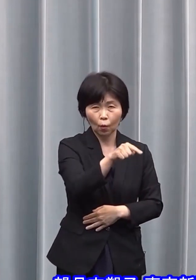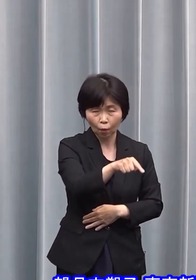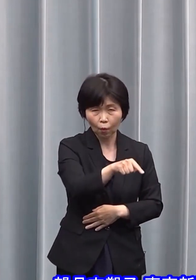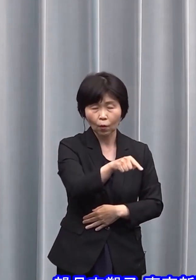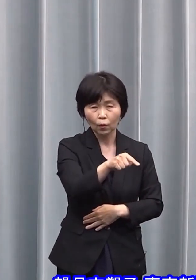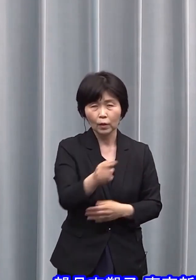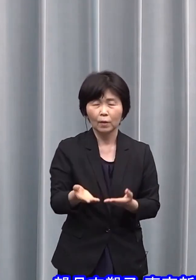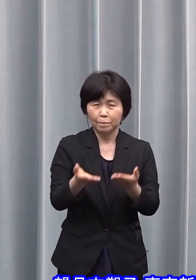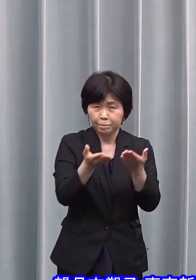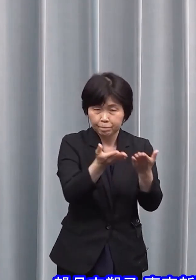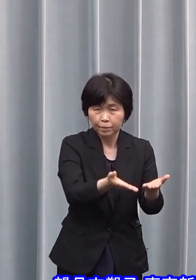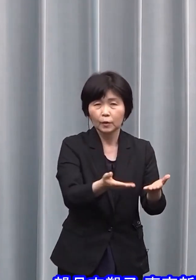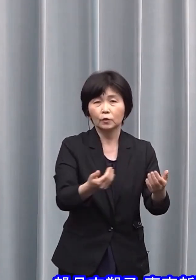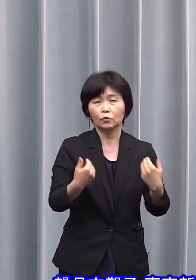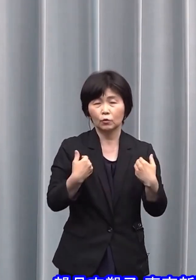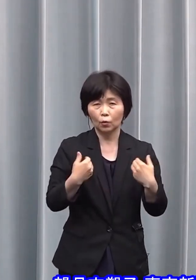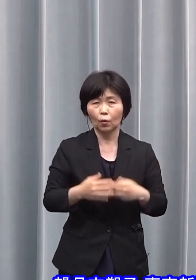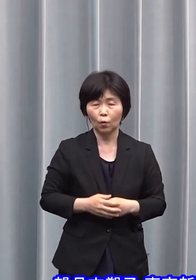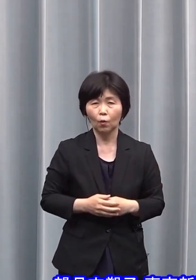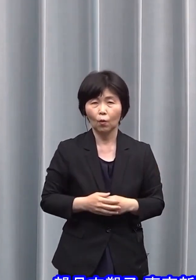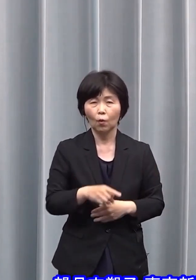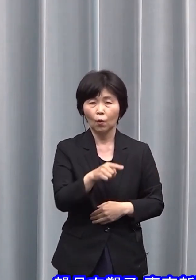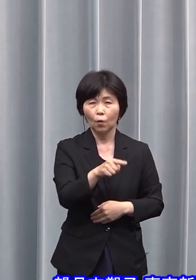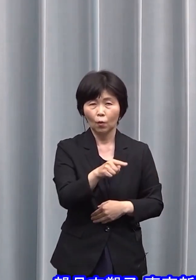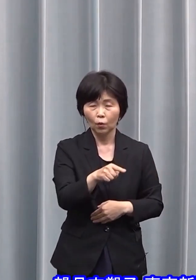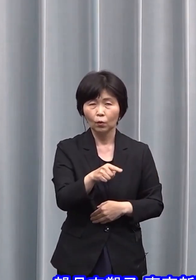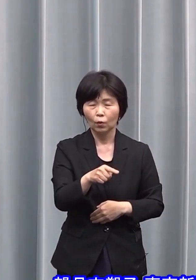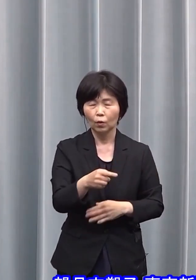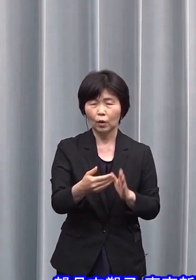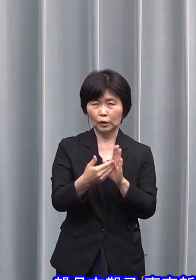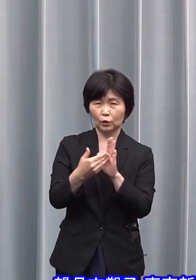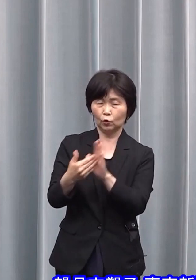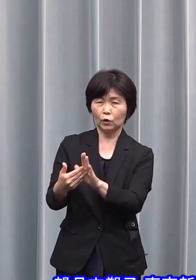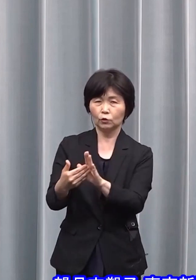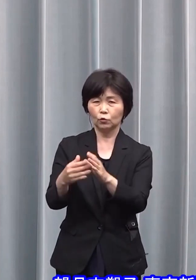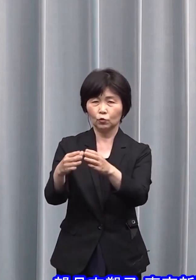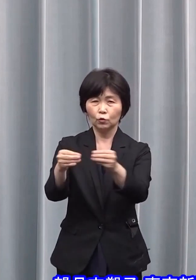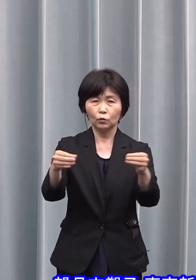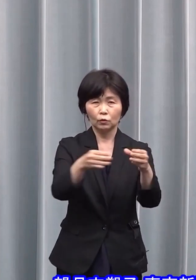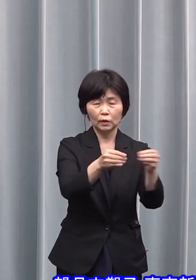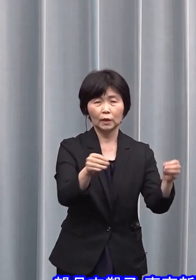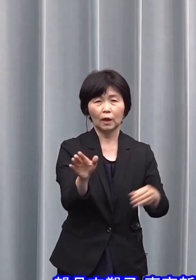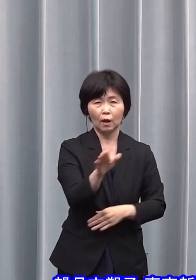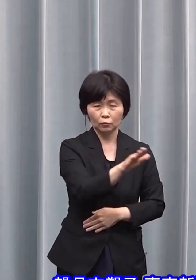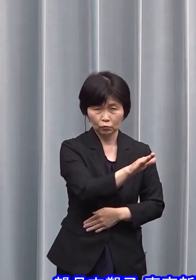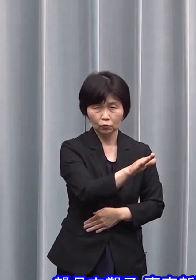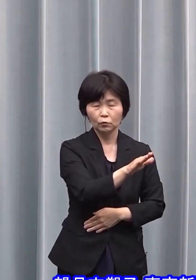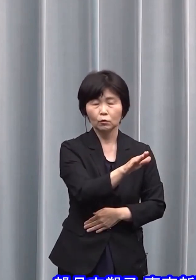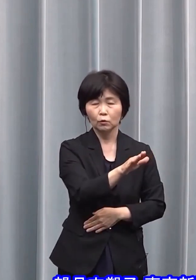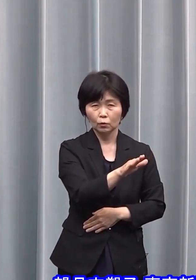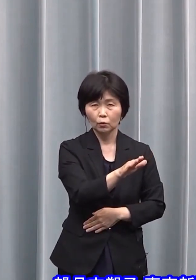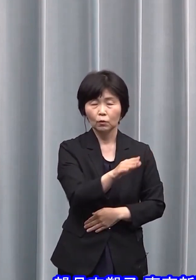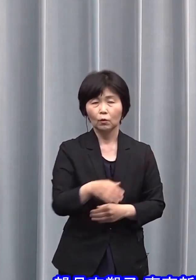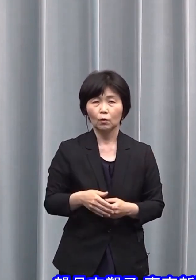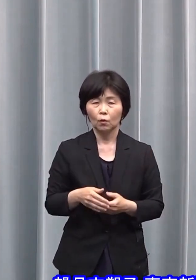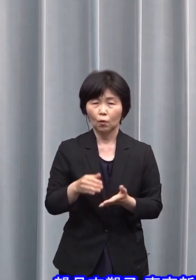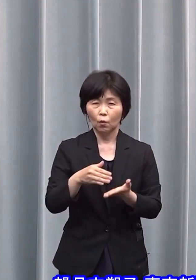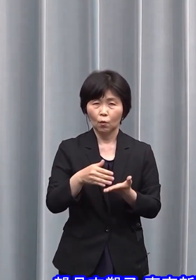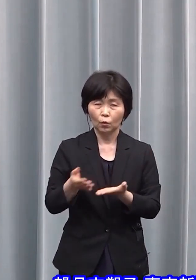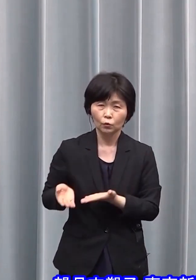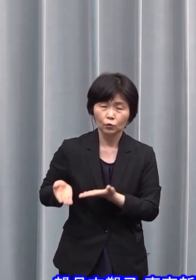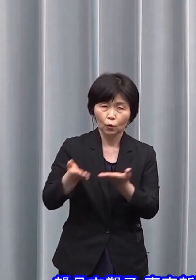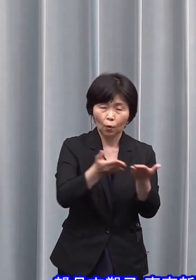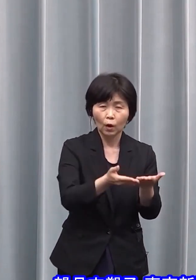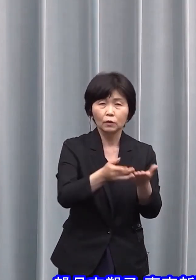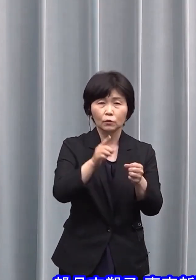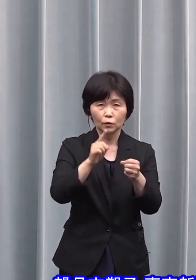要がありますが、自国民の受け取りを拒否する国が存在すること、送還するための航空機